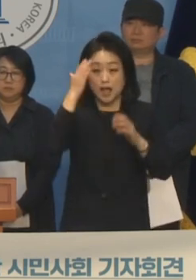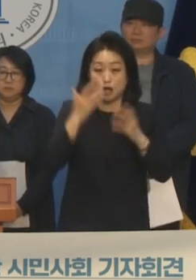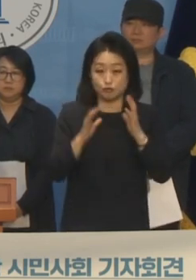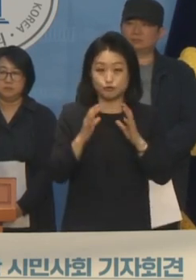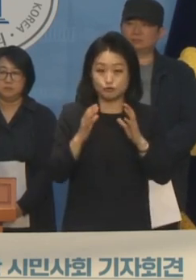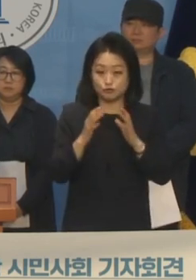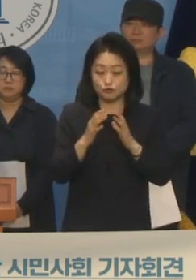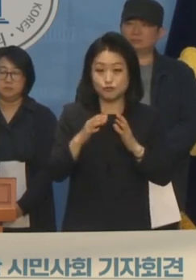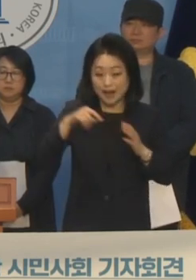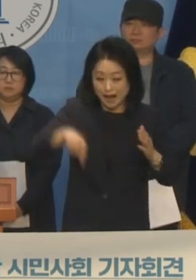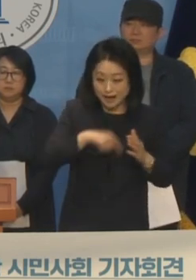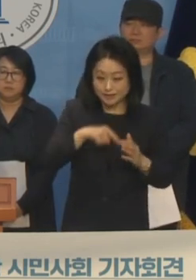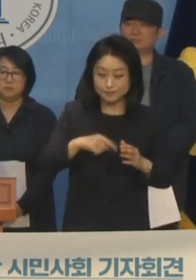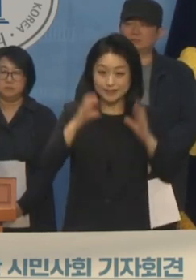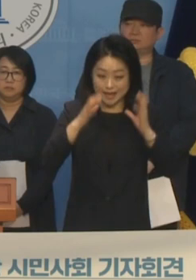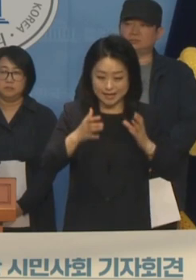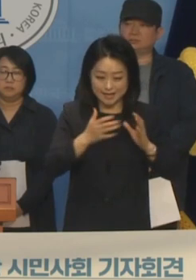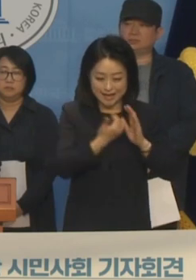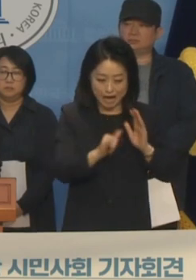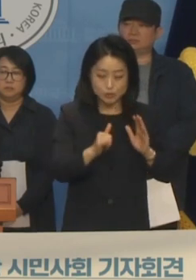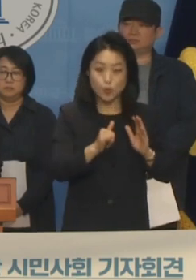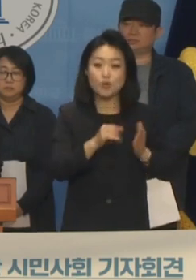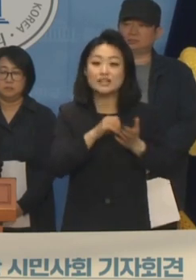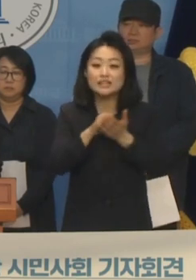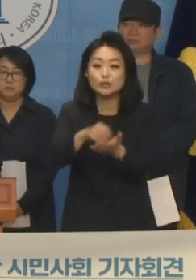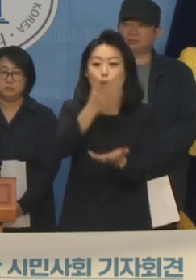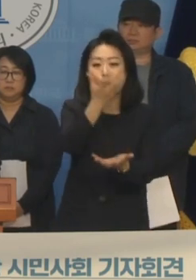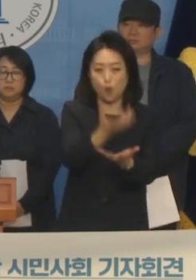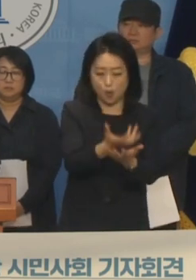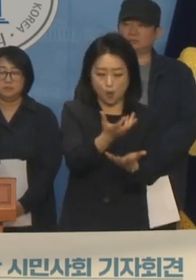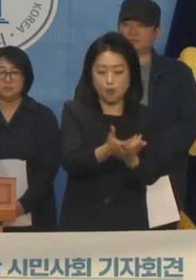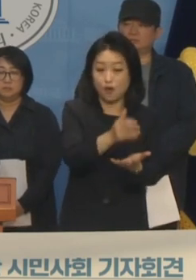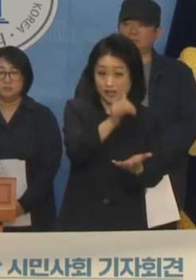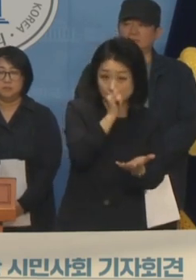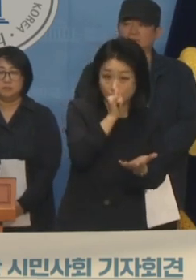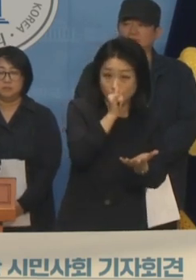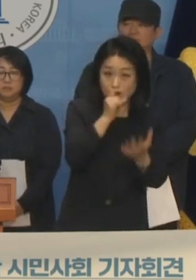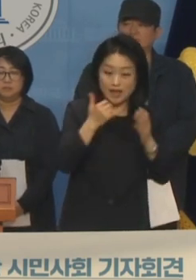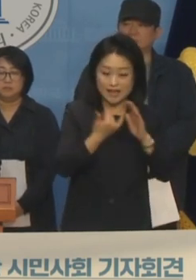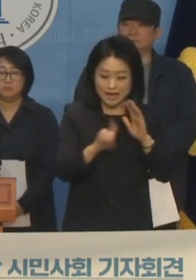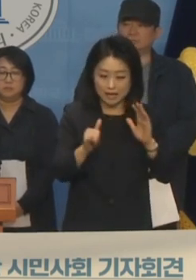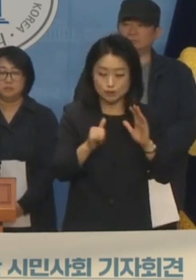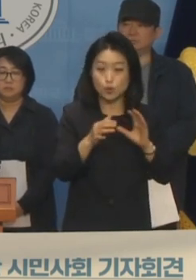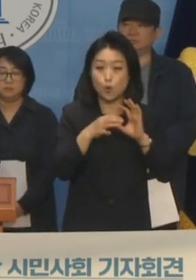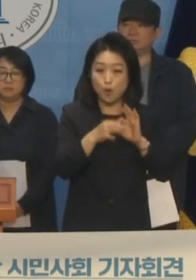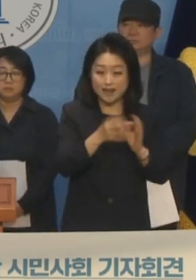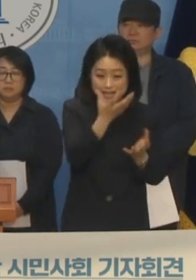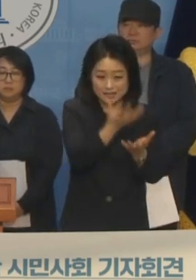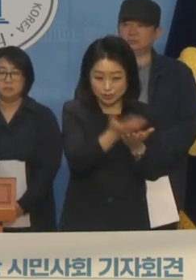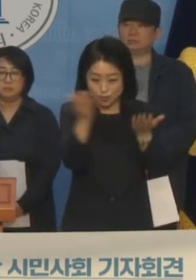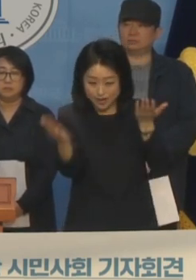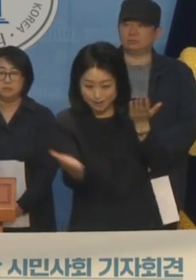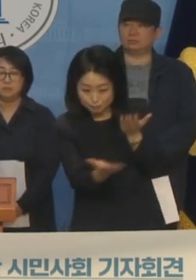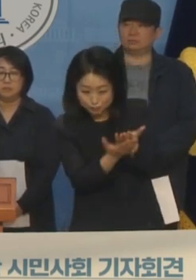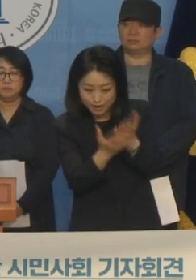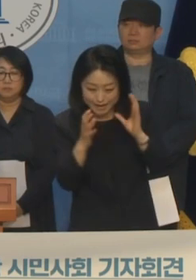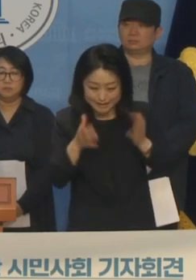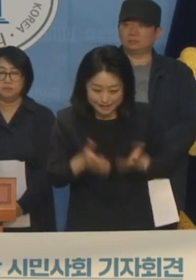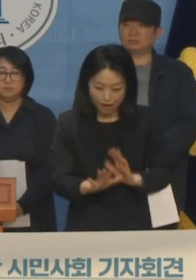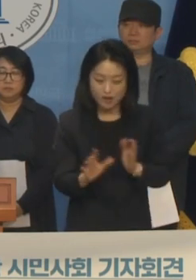현행 제도상 출생신고는 가족관계등록법에 의해 처리되고 가족관계등록제도의 일부로서 존재합니다.